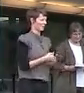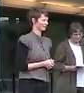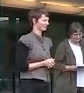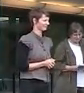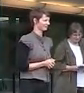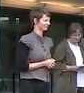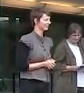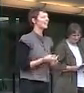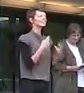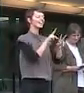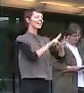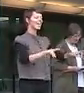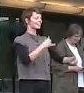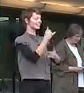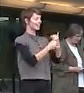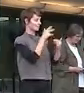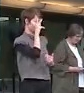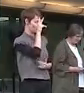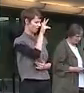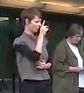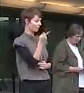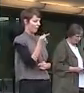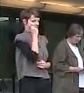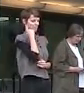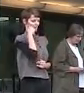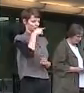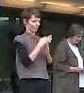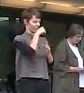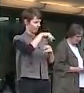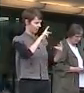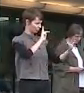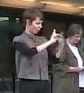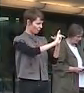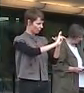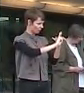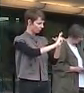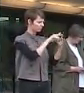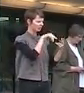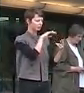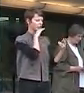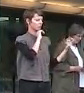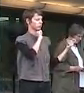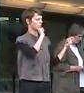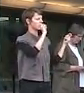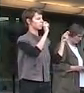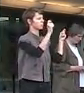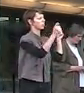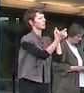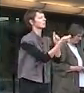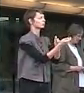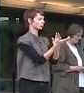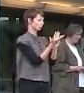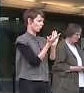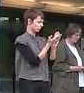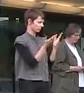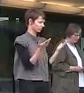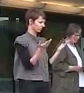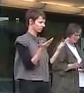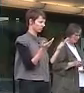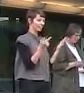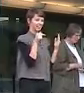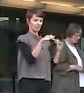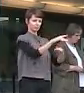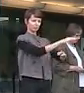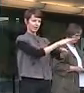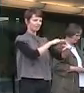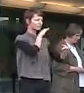Herren, seit unserem Treffen vor einem Jahr hat sich an dieser Stelle einiges ereignet. Wer hier an diesem belebten